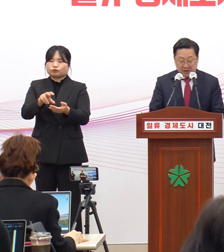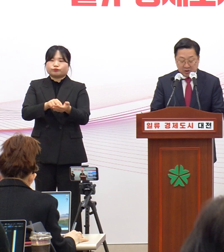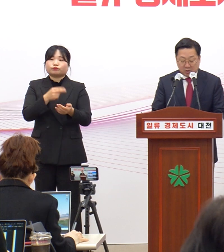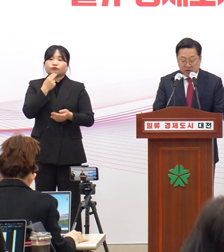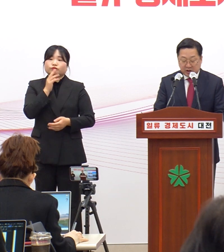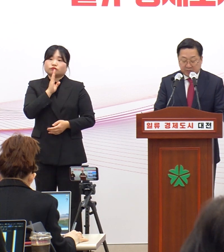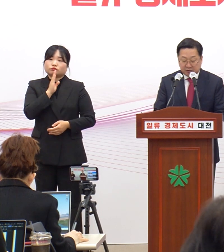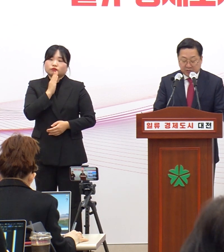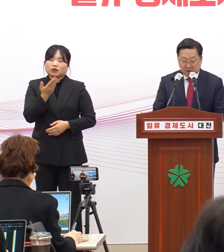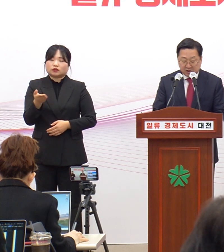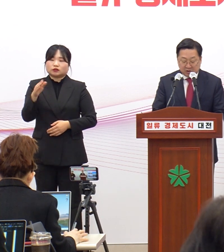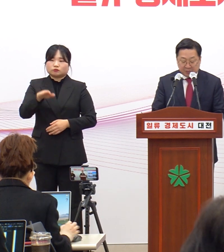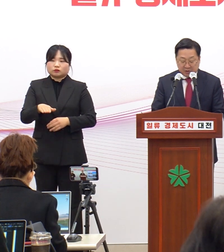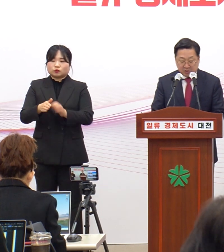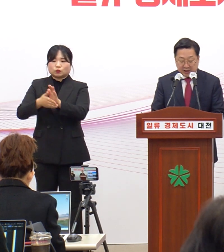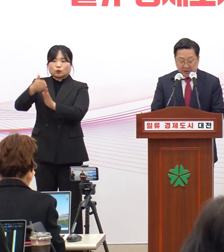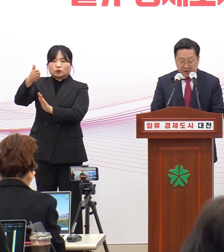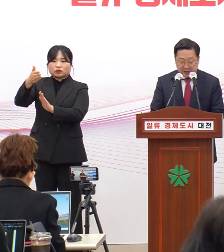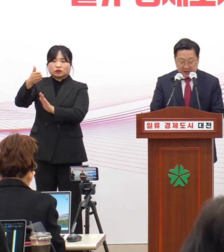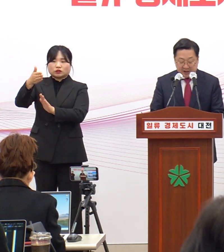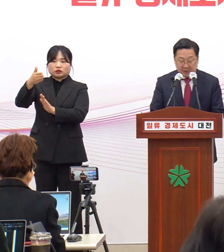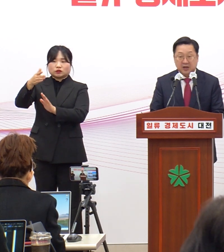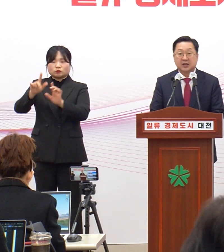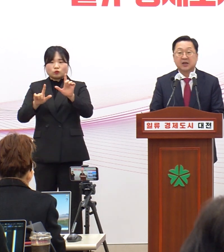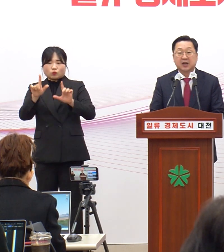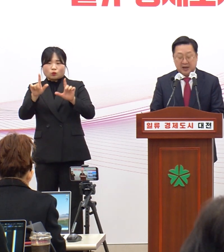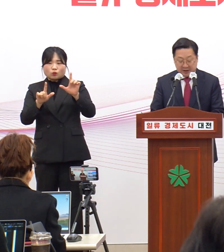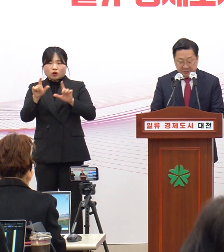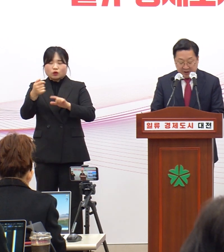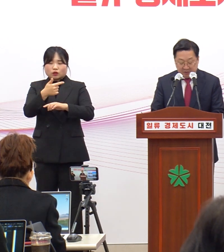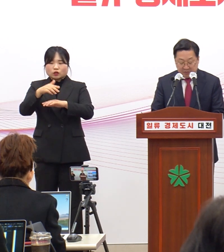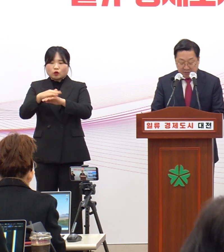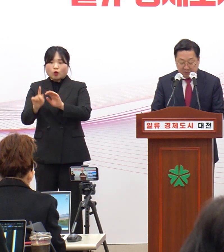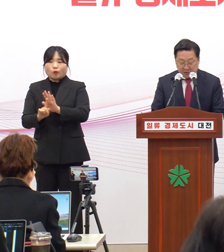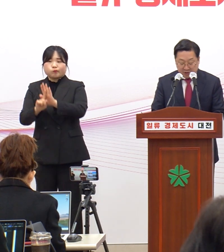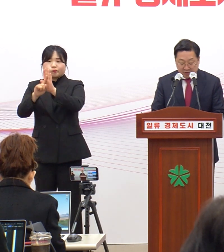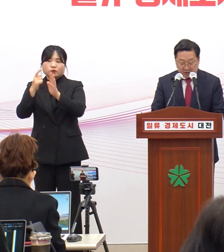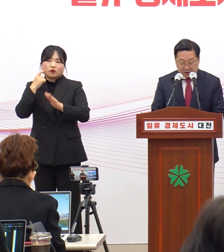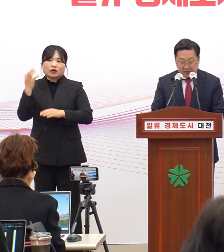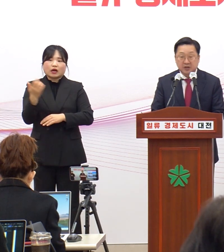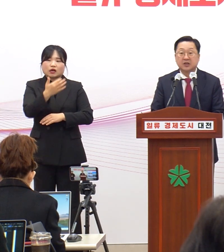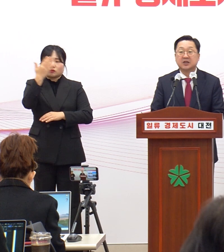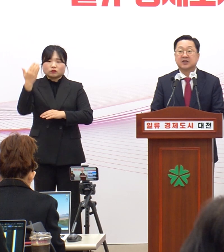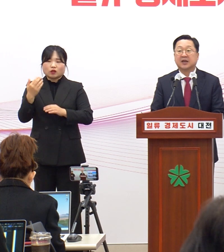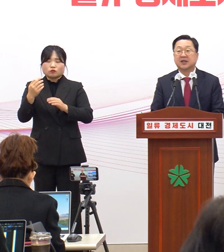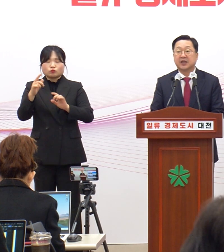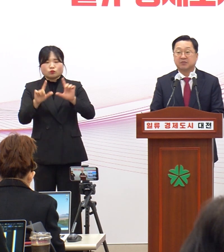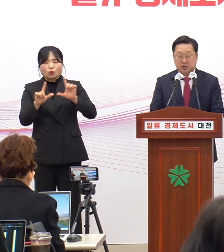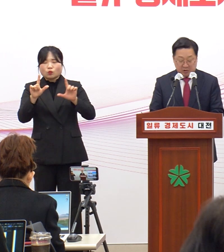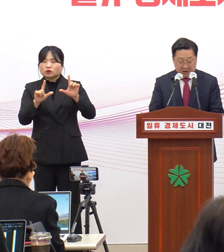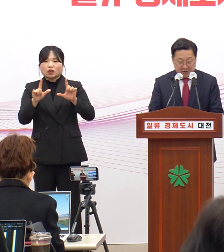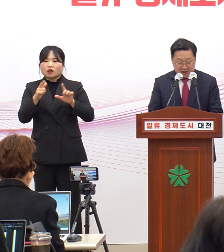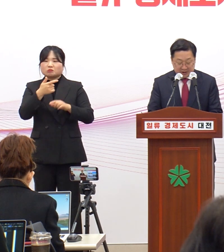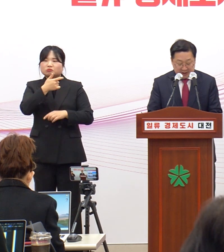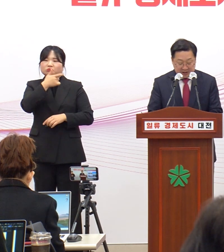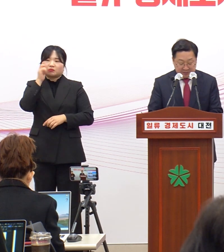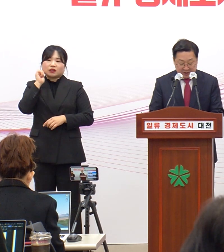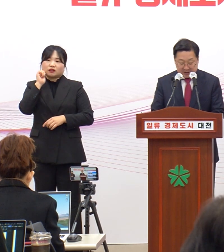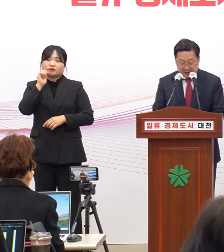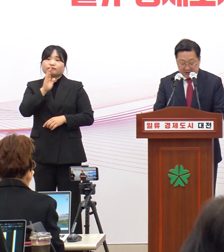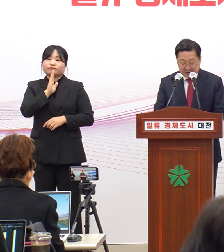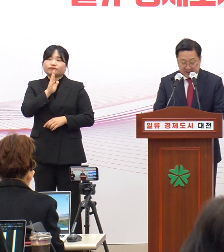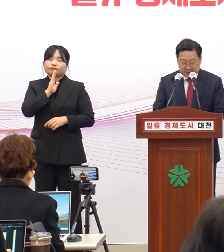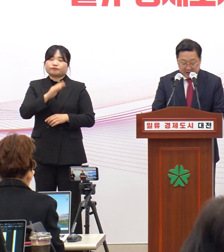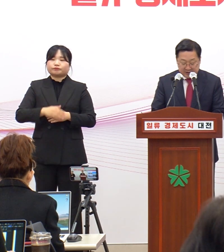없습니다만 도시의 품격을 높이고 대전을 상징할 만한 아름다운 명품 교량으로서는 상당히 부족한 것이